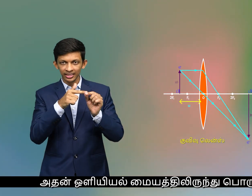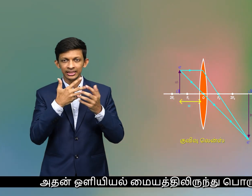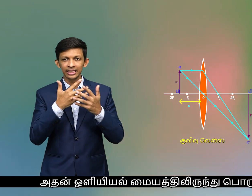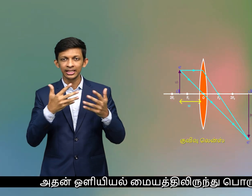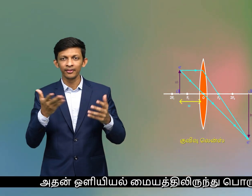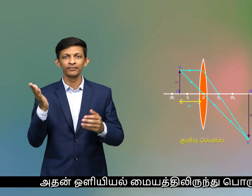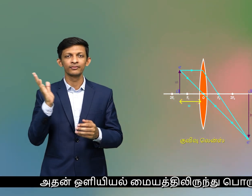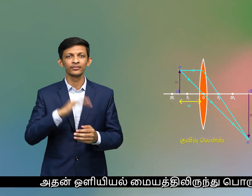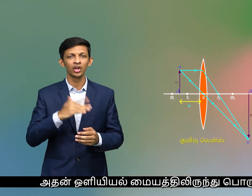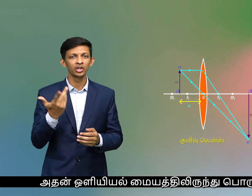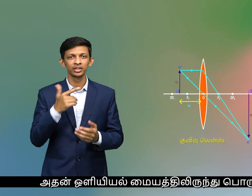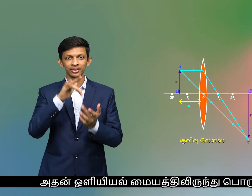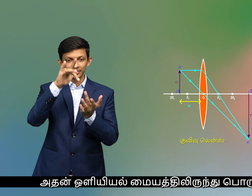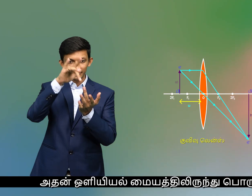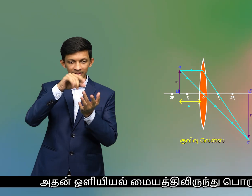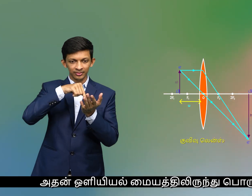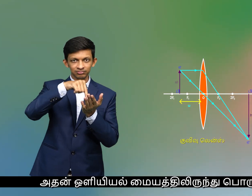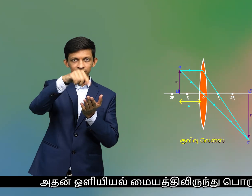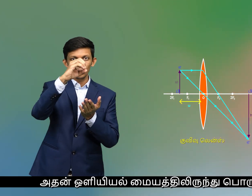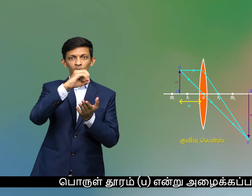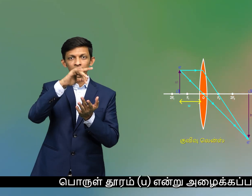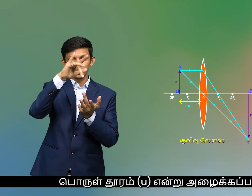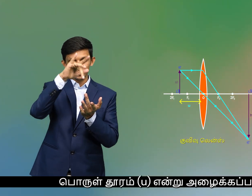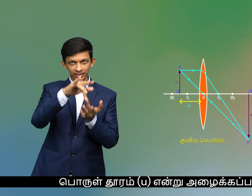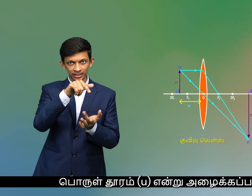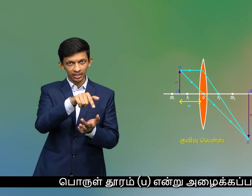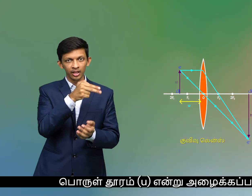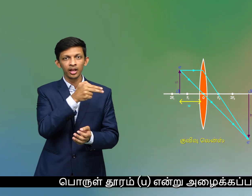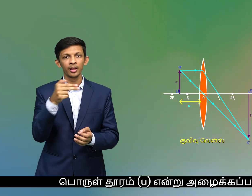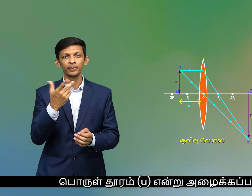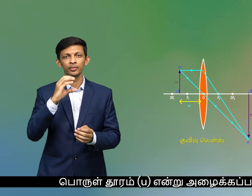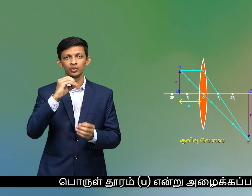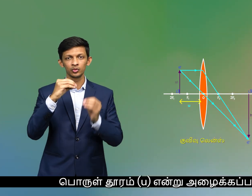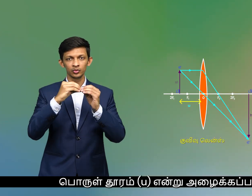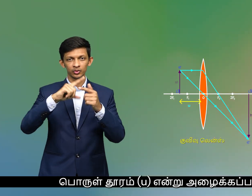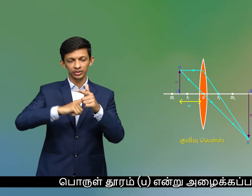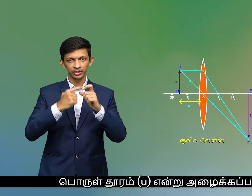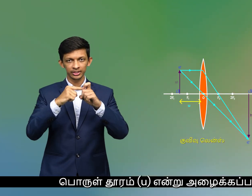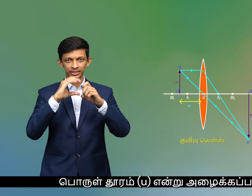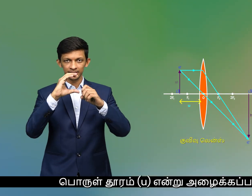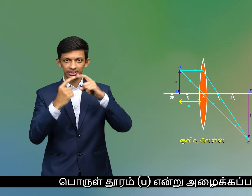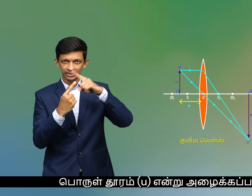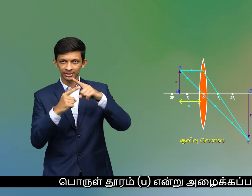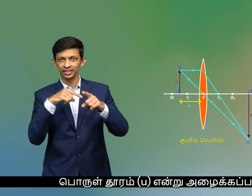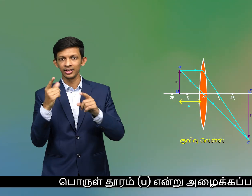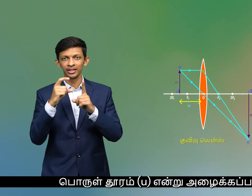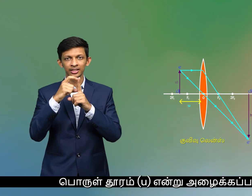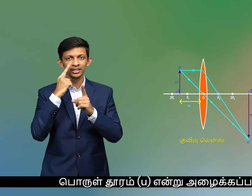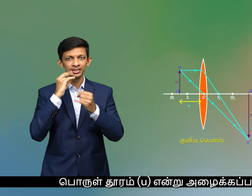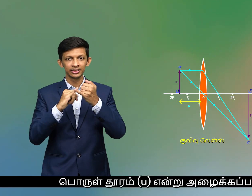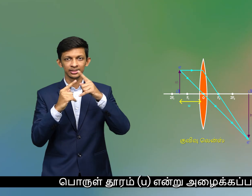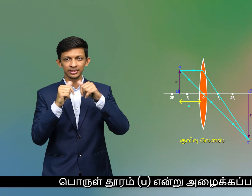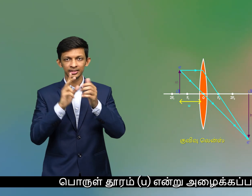அதன் ஒளியியல் மையத்திலிருந்து பொருளின் தூரம் பொருள் தூரம், அதாவது U என்று